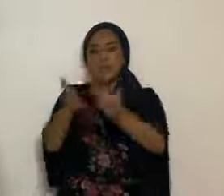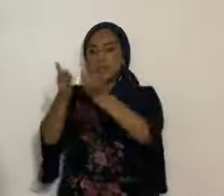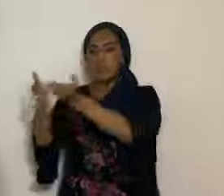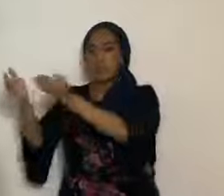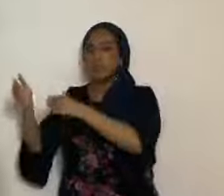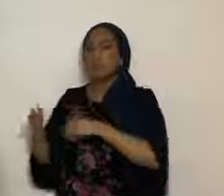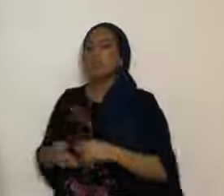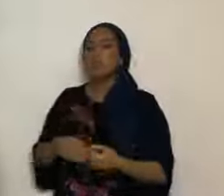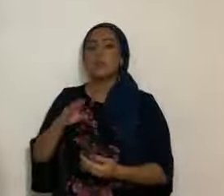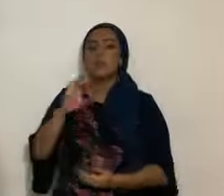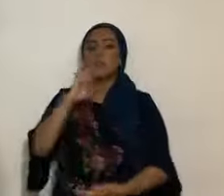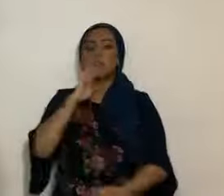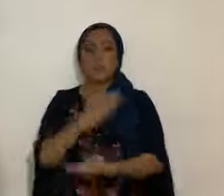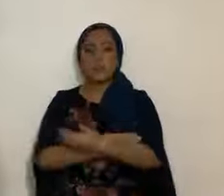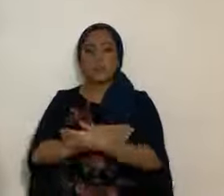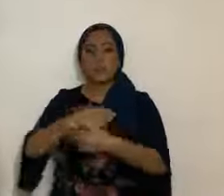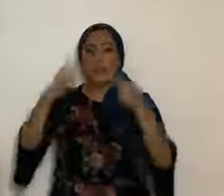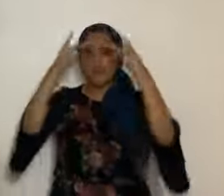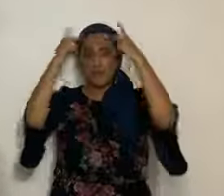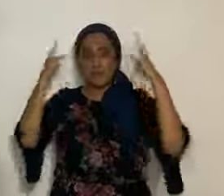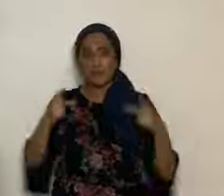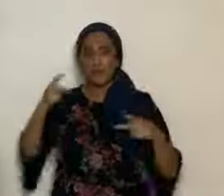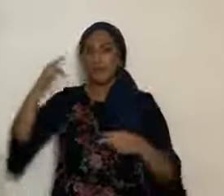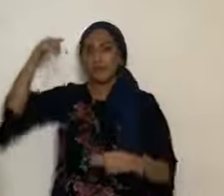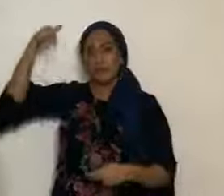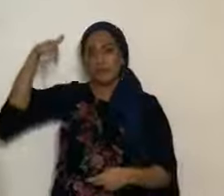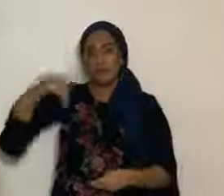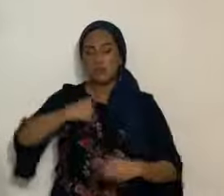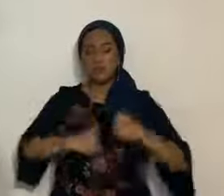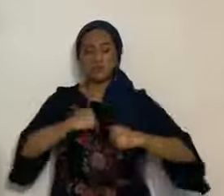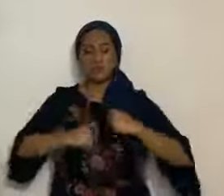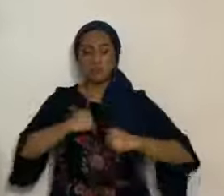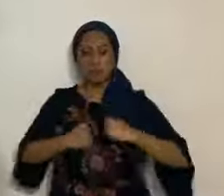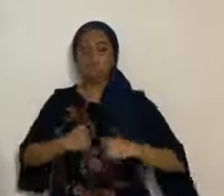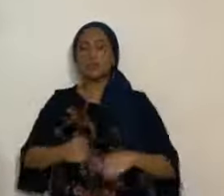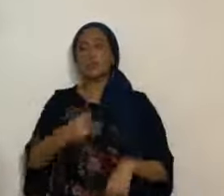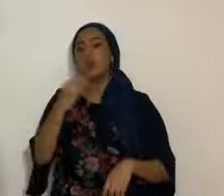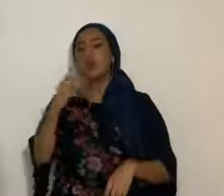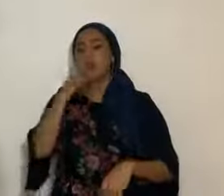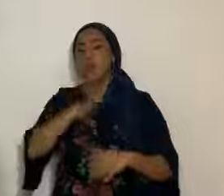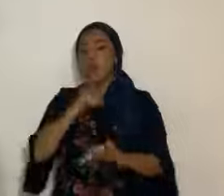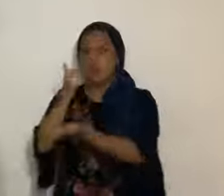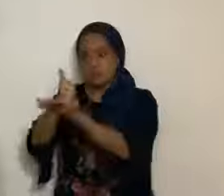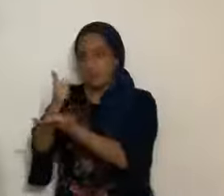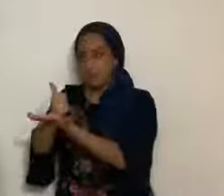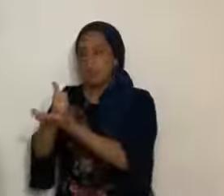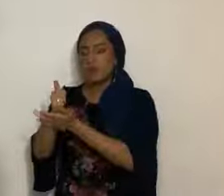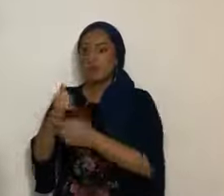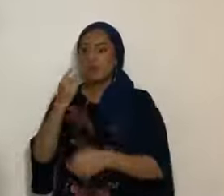hija de Faraón descendió a la base del río, y poniéndose sus doncellas por la ribera del río, vio ella